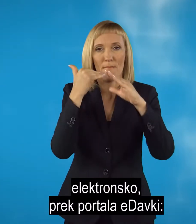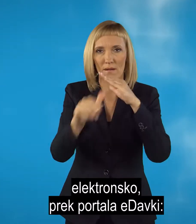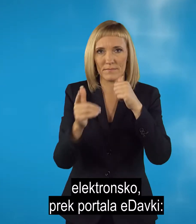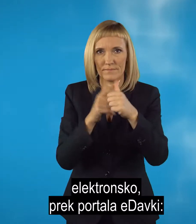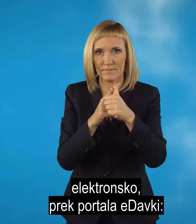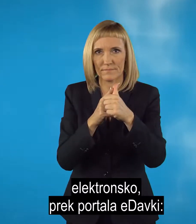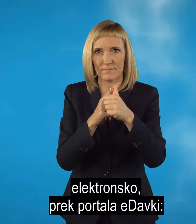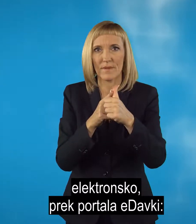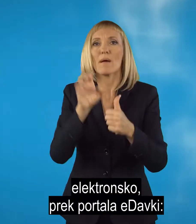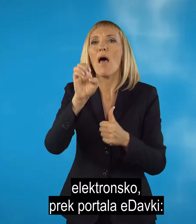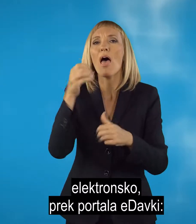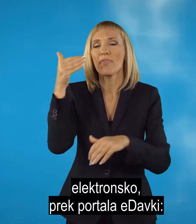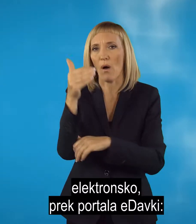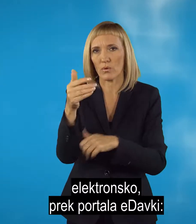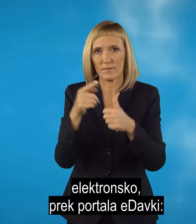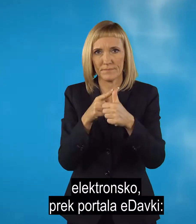Elektronsko prek portala e-davki,